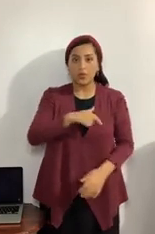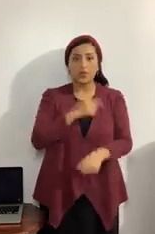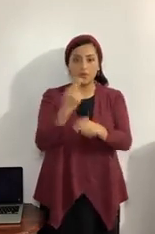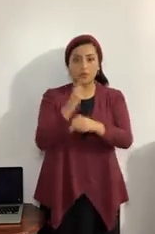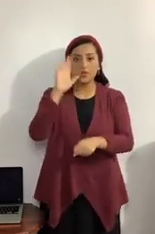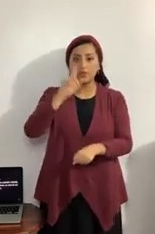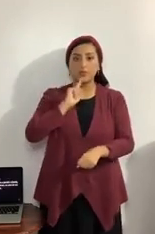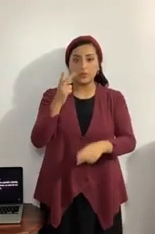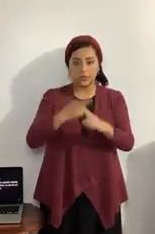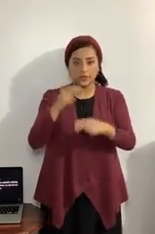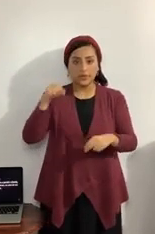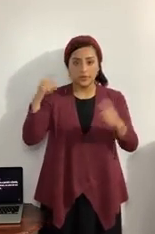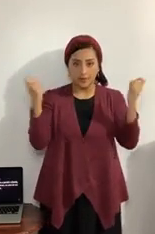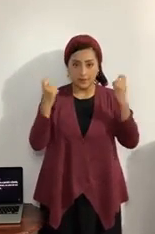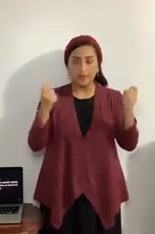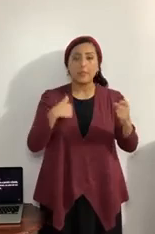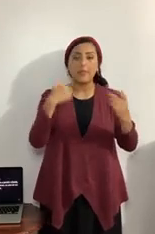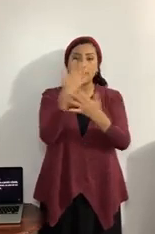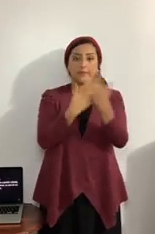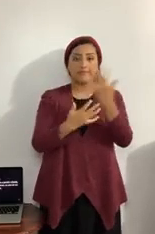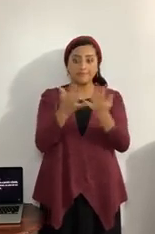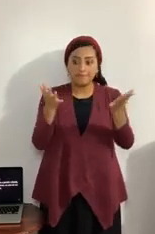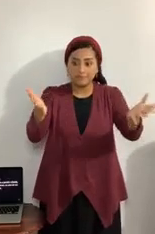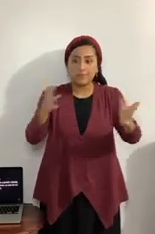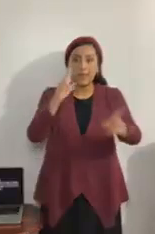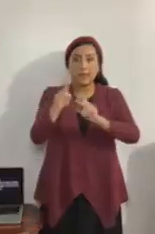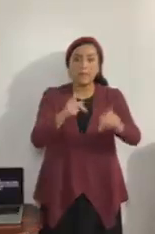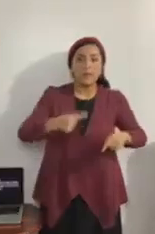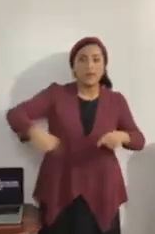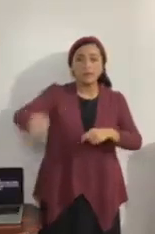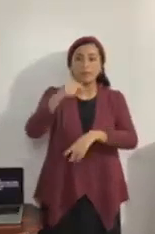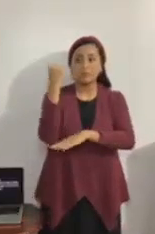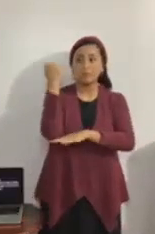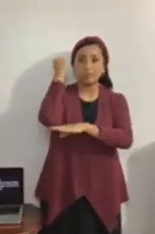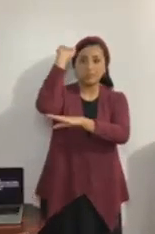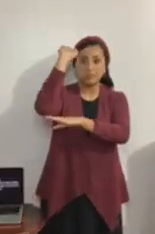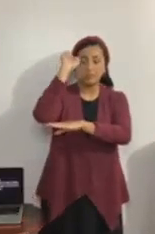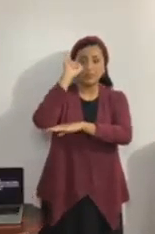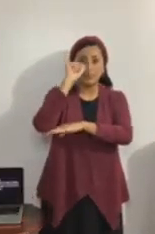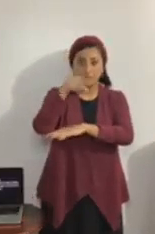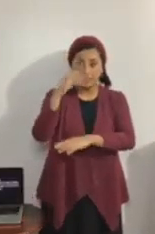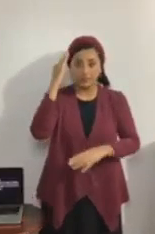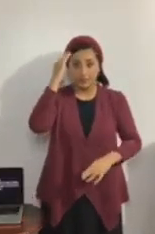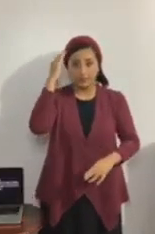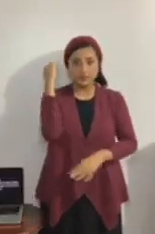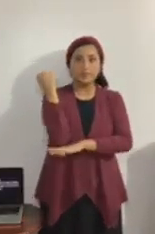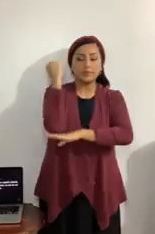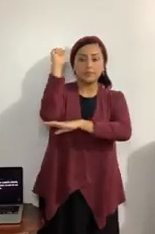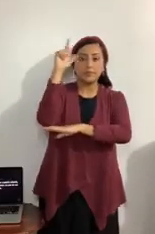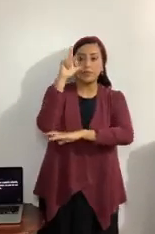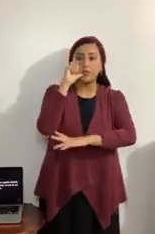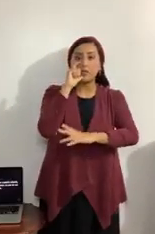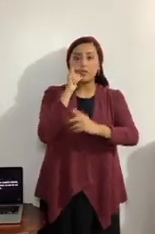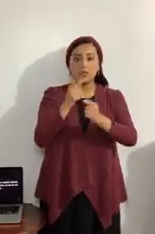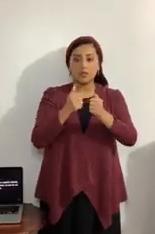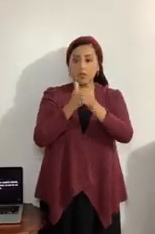aleluya. Extendí mis manos todo el día, pueblo rebelde. ¿Oíste lo de rebelde? El cual anda por camino no bueno en pos de